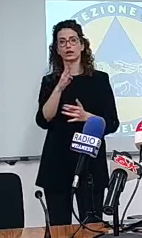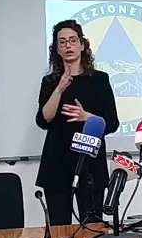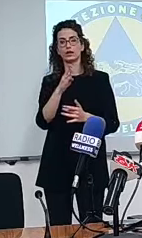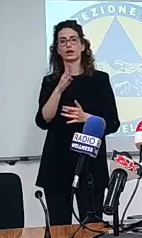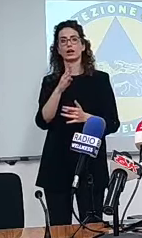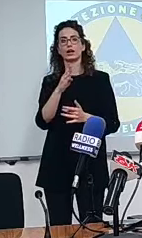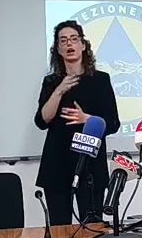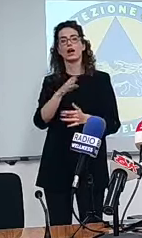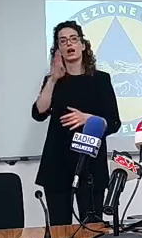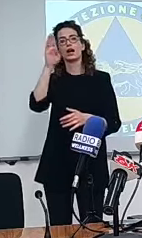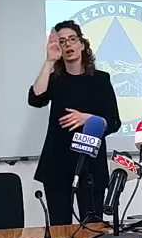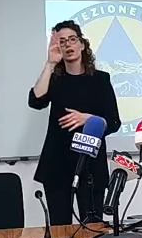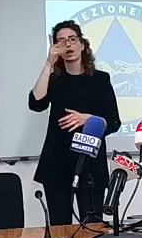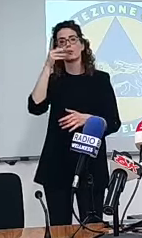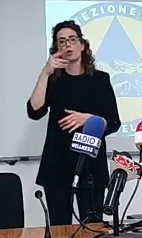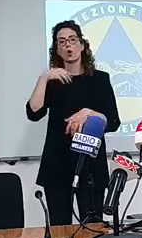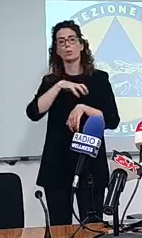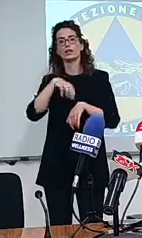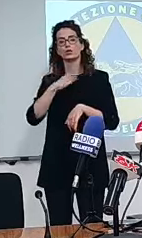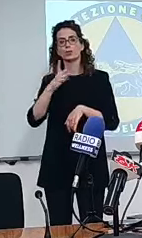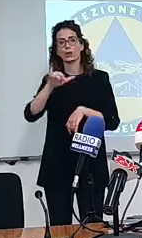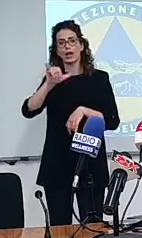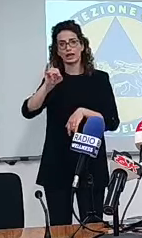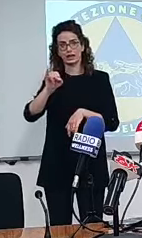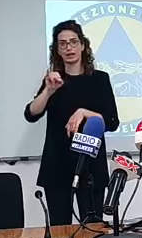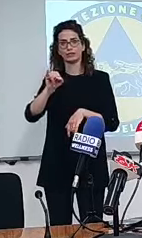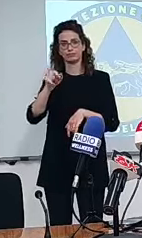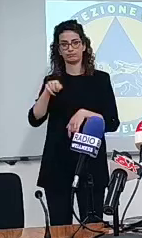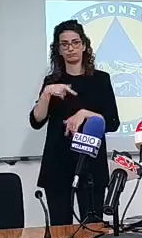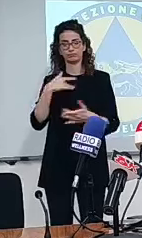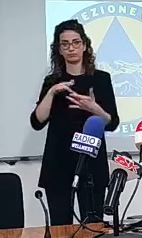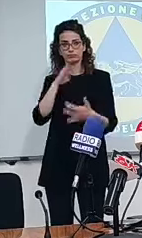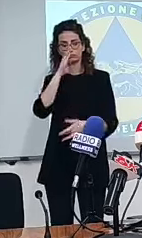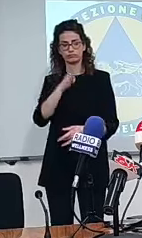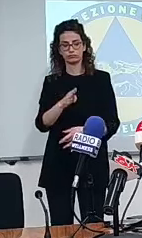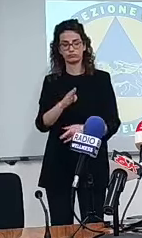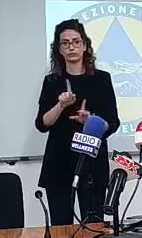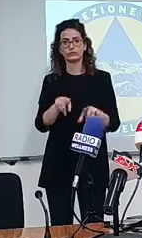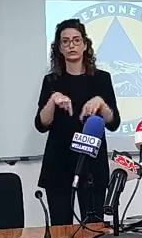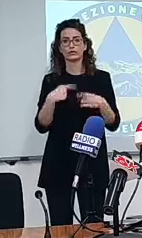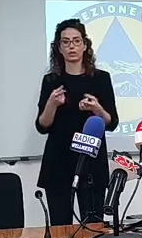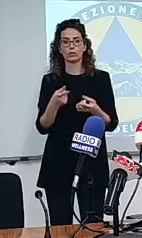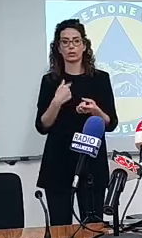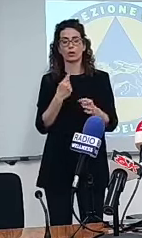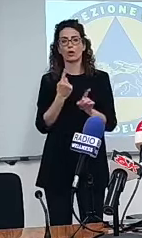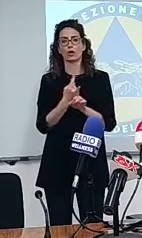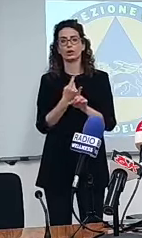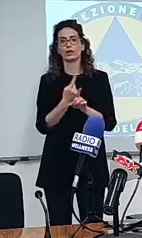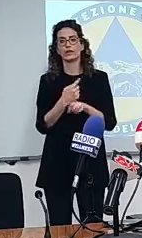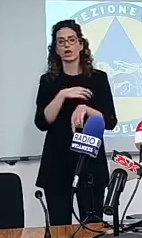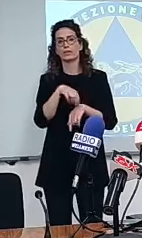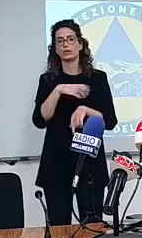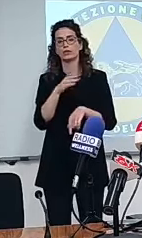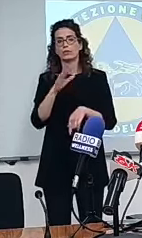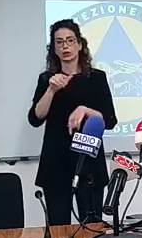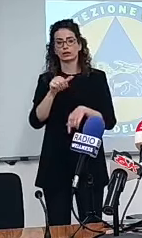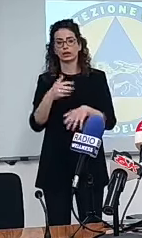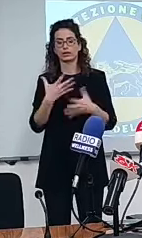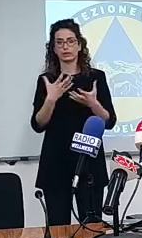ministro Bonetti, per poi affinché poi venisse adottato dal ministro Bonetti